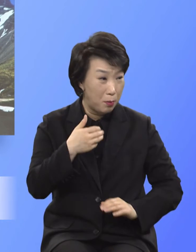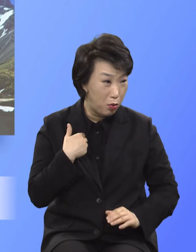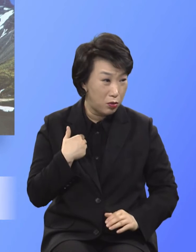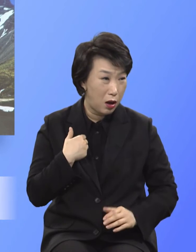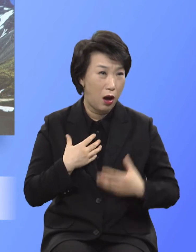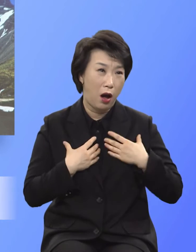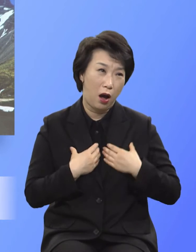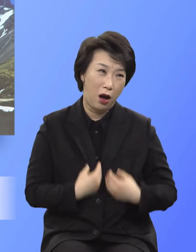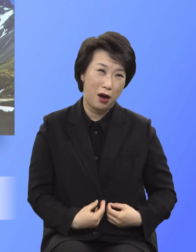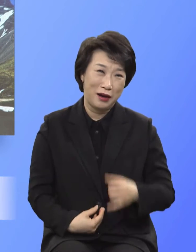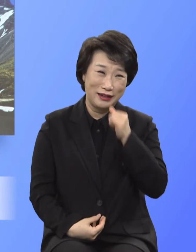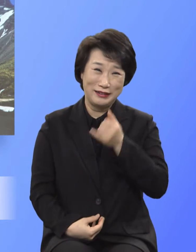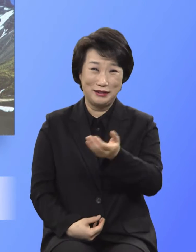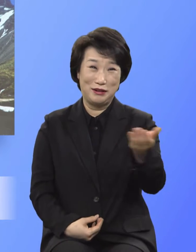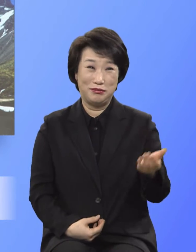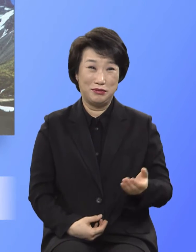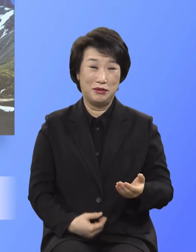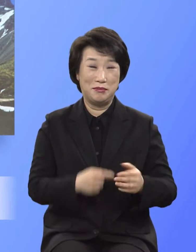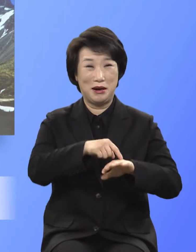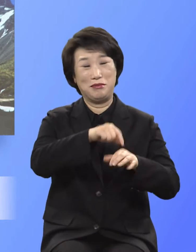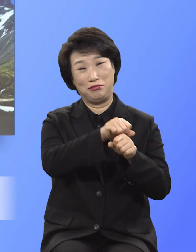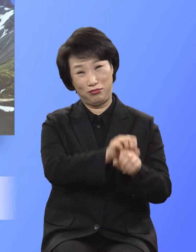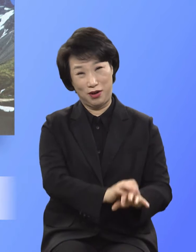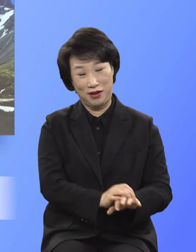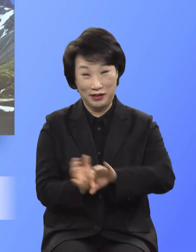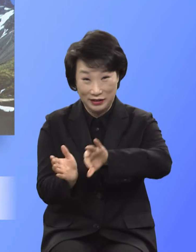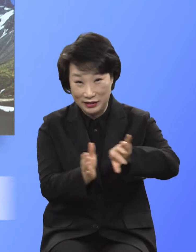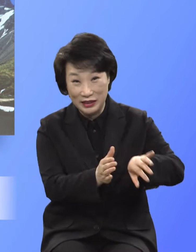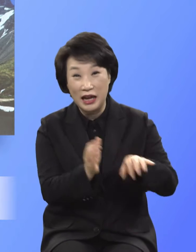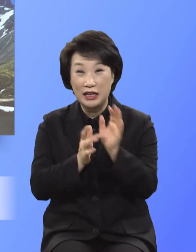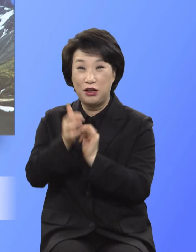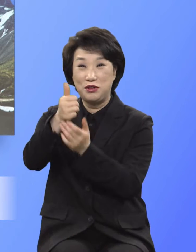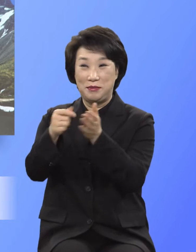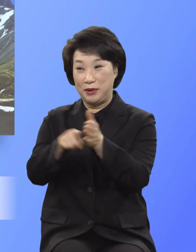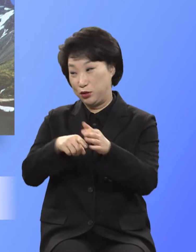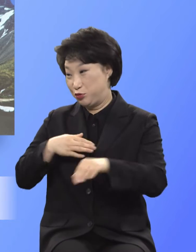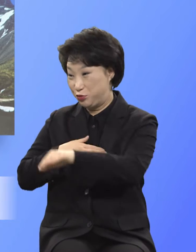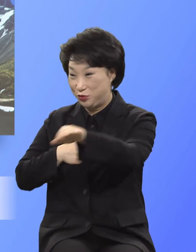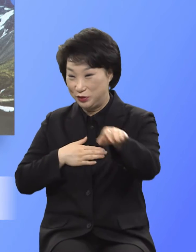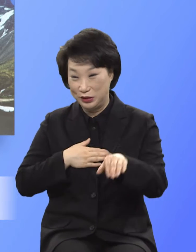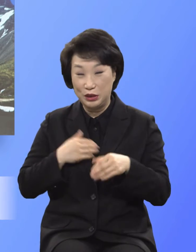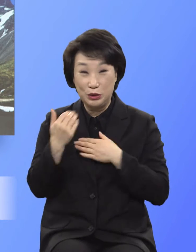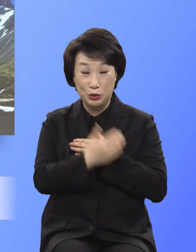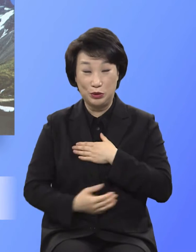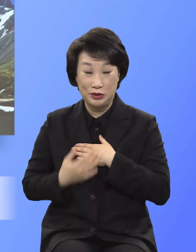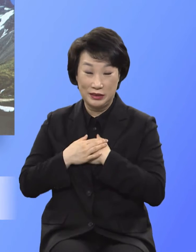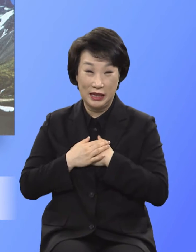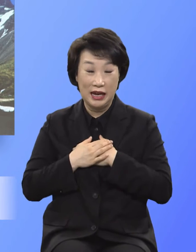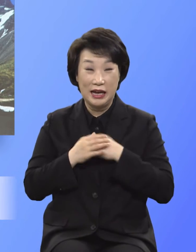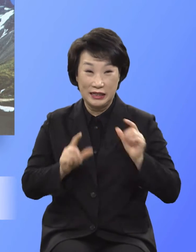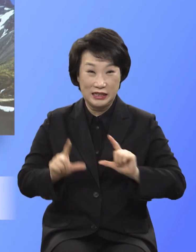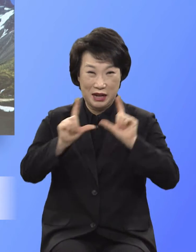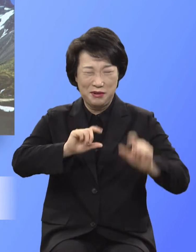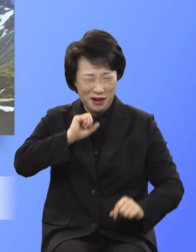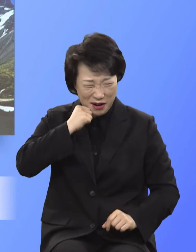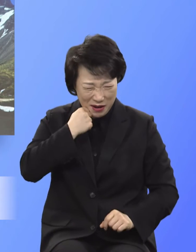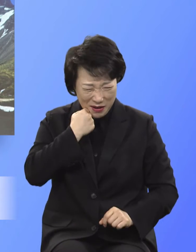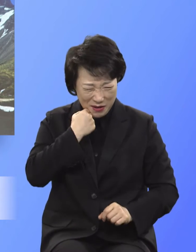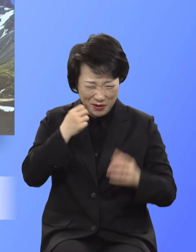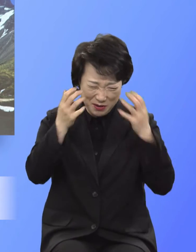모르니까 좌절하고 무너지나. 우리 예수 믿는 사람은 육신의 삶의 최악의